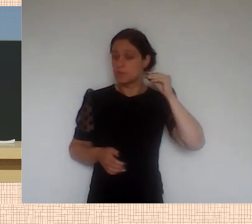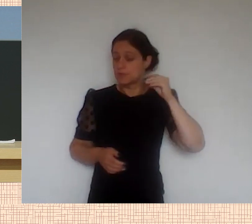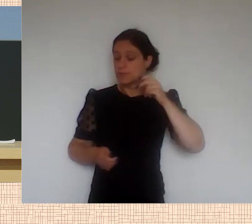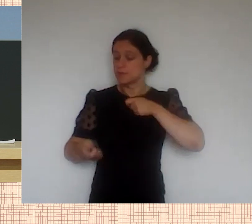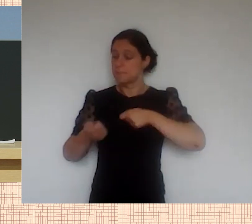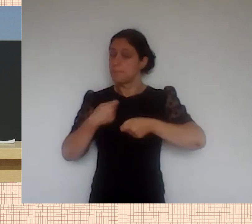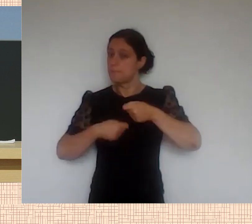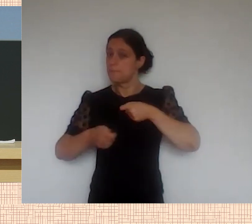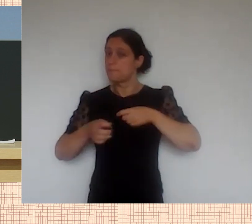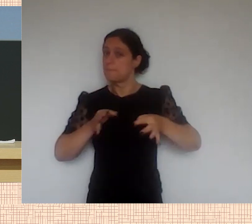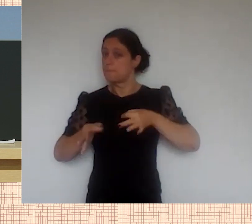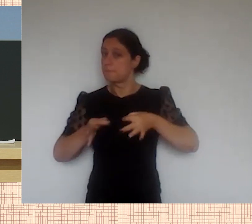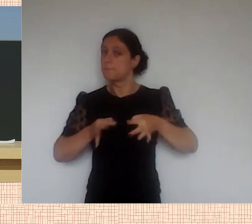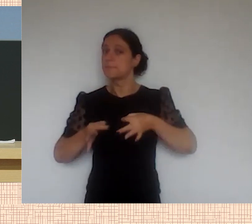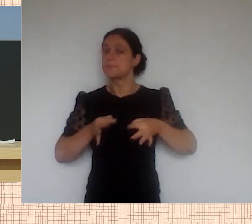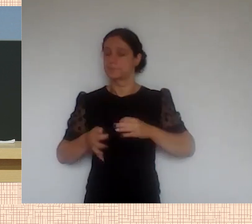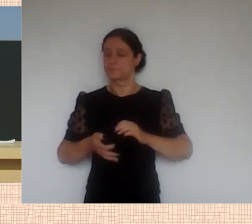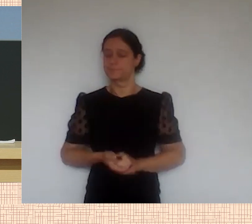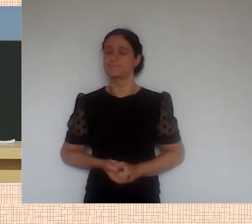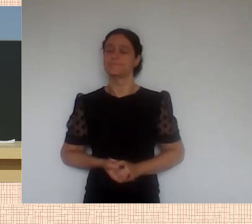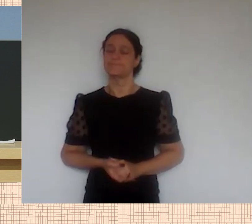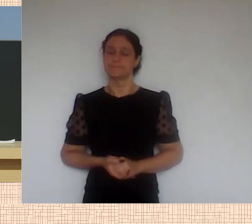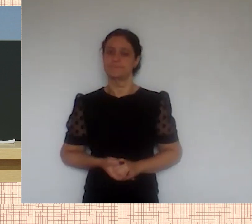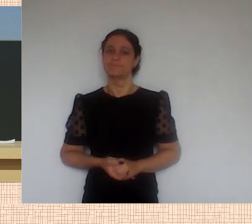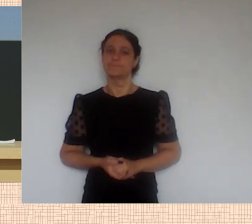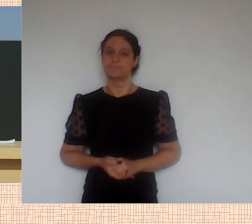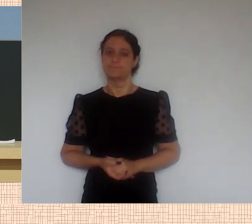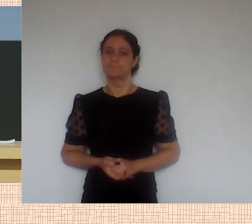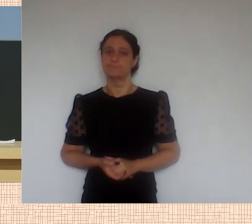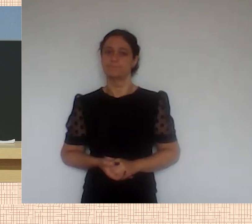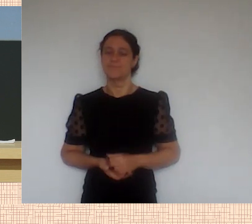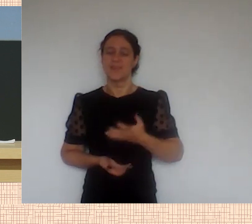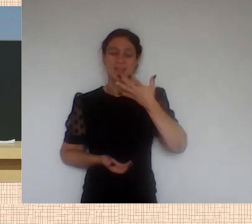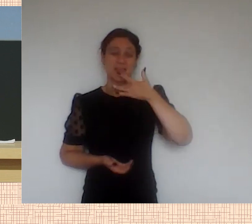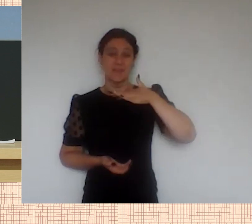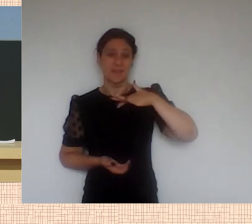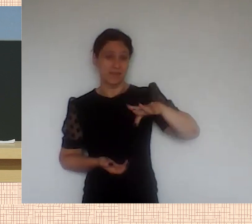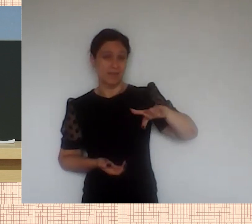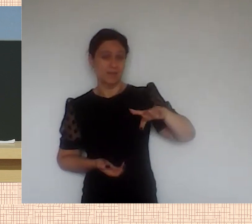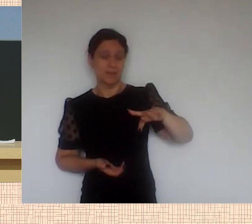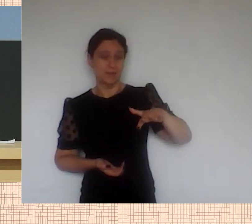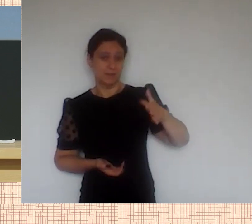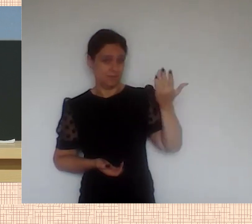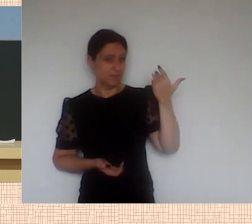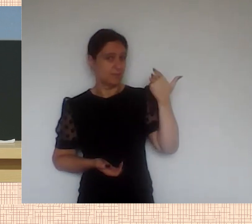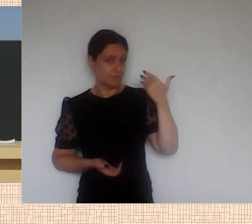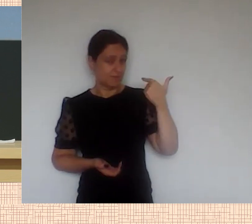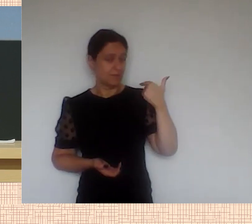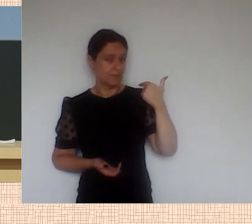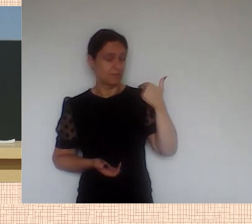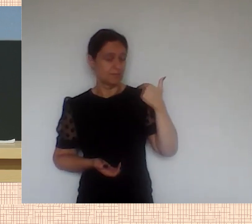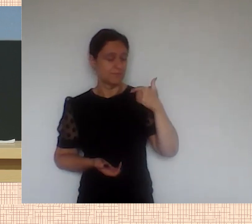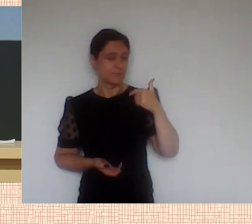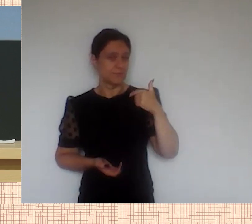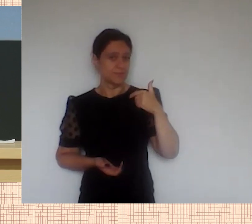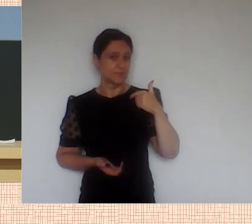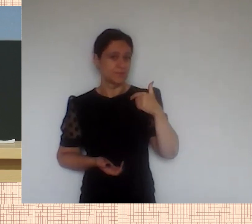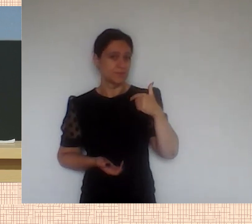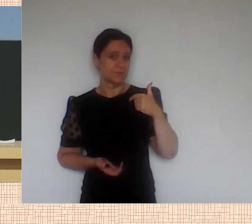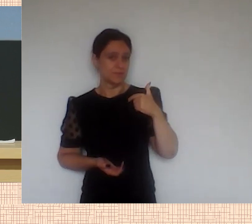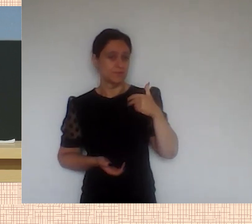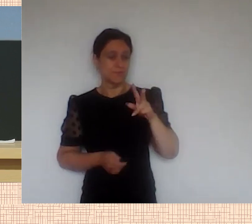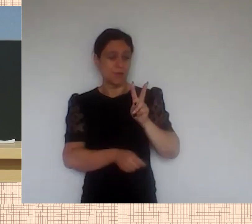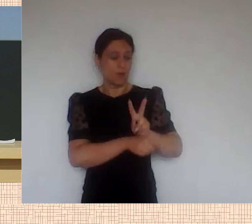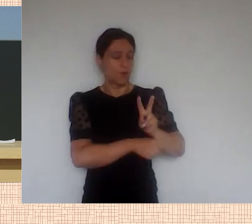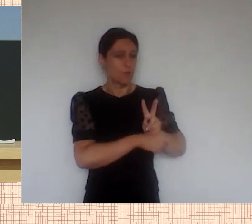As nossas crianças, quando nós não tínhamos muita visão, o serviço da criança lá no comecinho era alguém para cuidar das crianças,